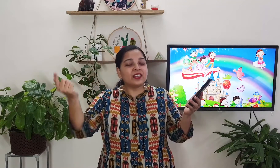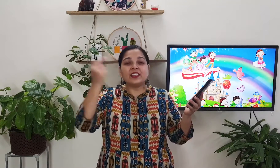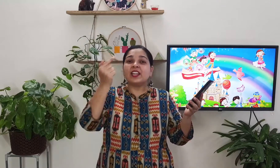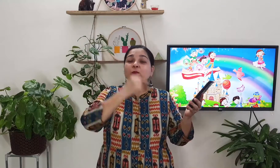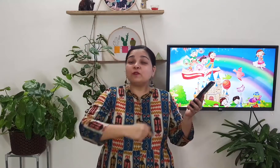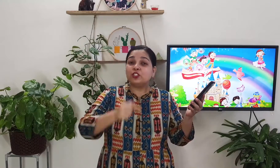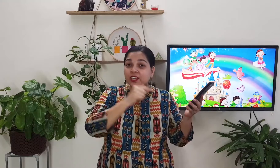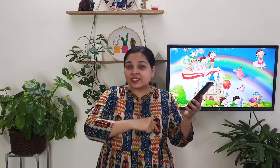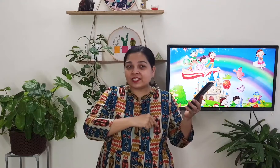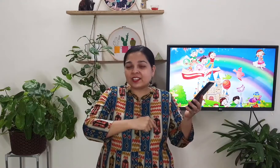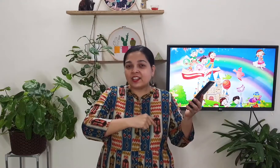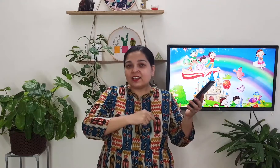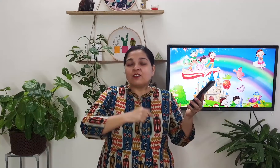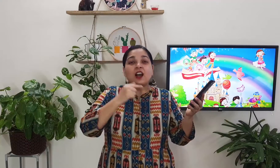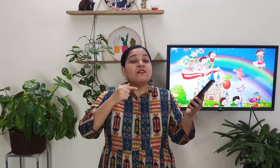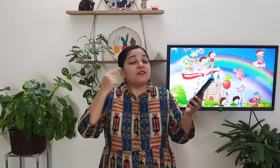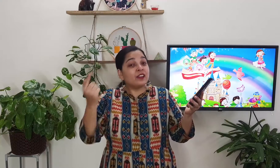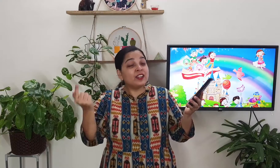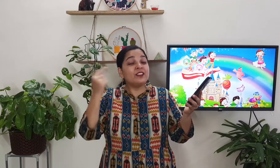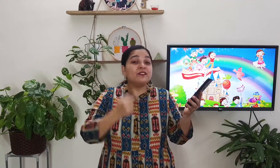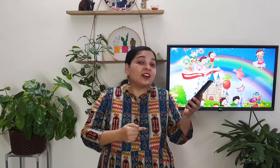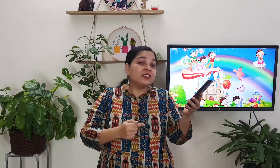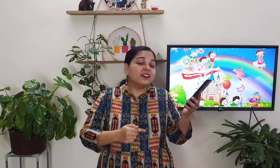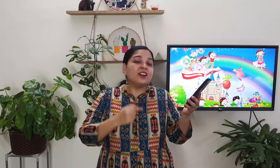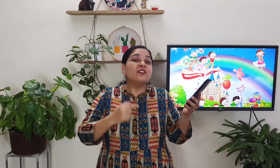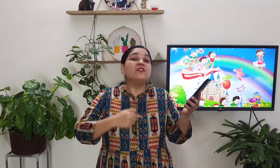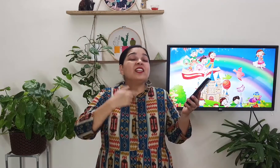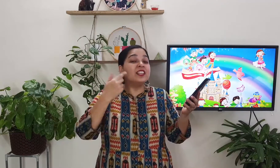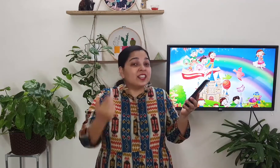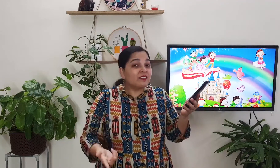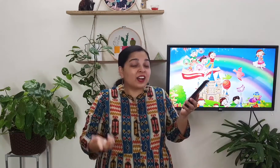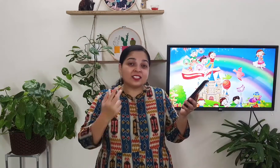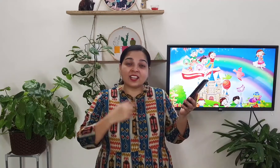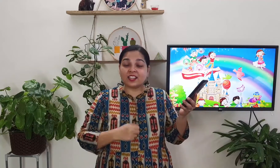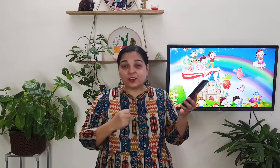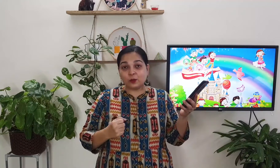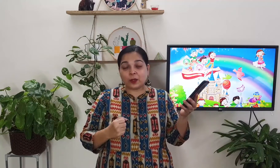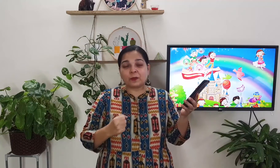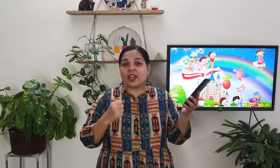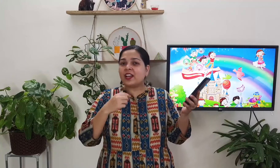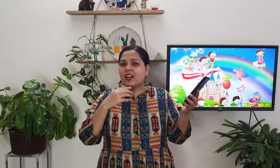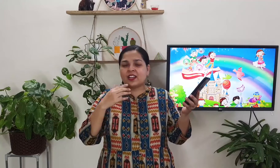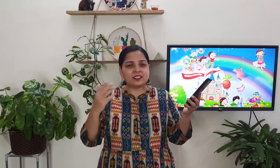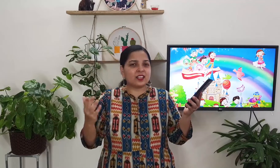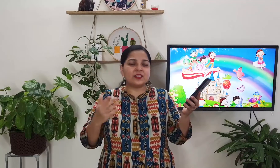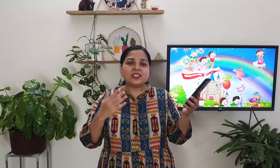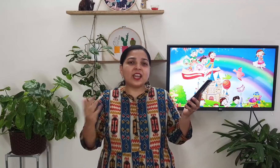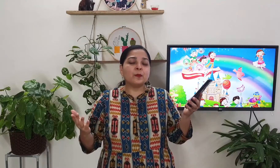போல லிமிட்டே இல்லை. இயேசு கேளுங்கள் என்று சொன்ன போது பரலோகத்தின் அனைத்து